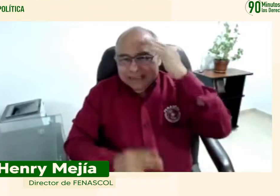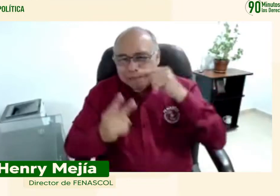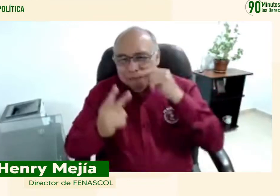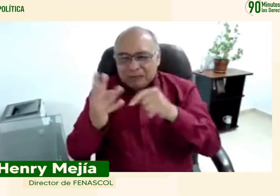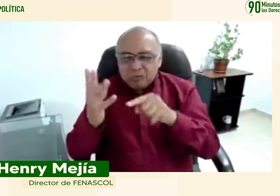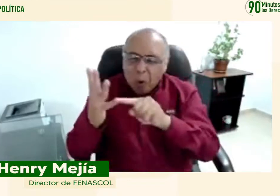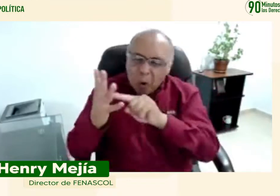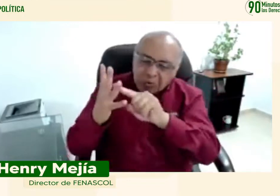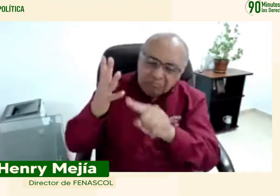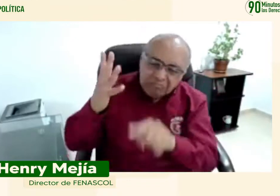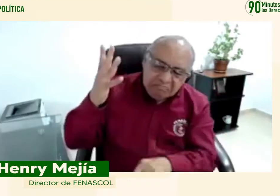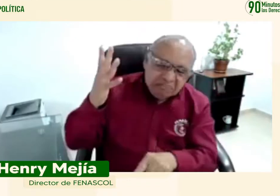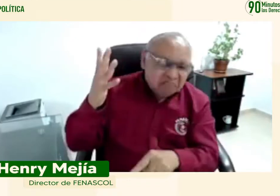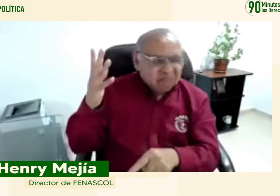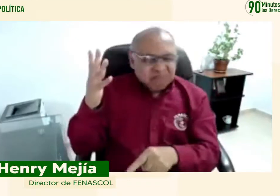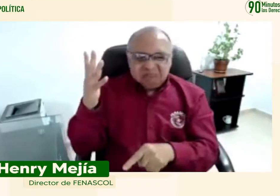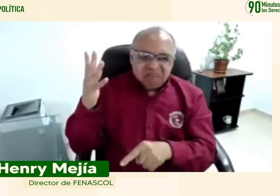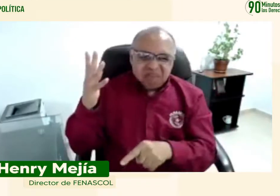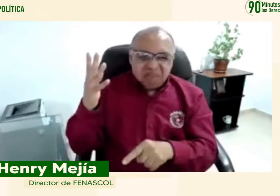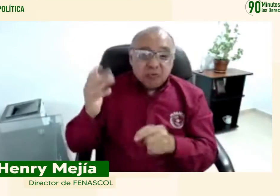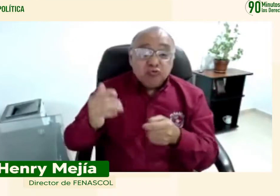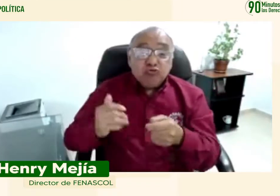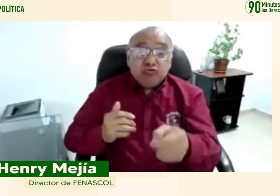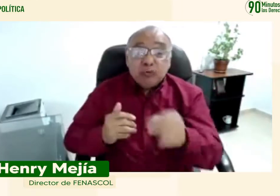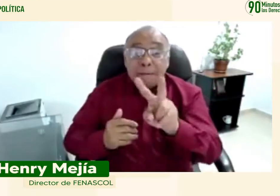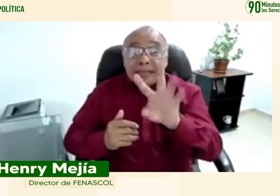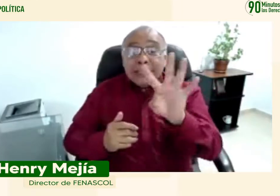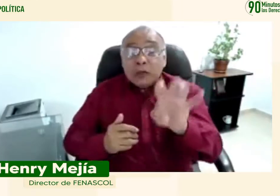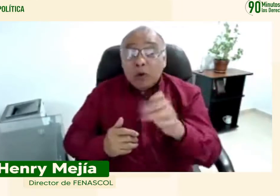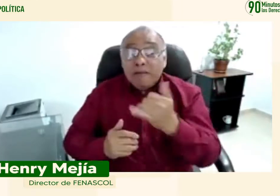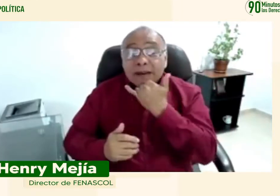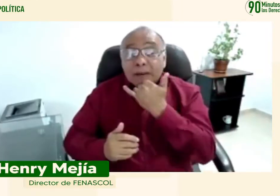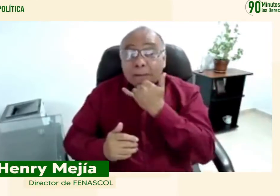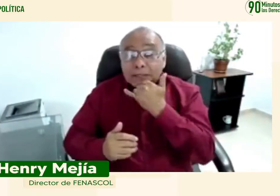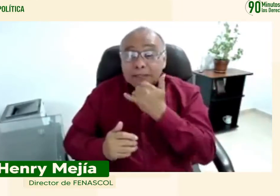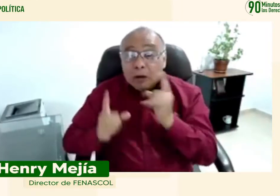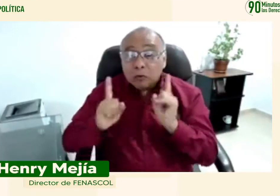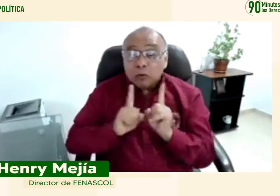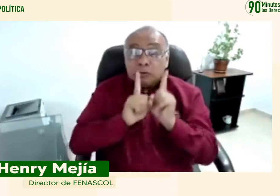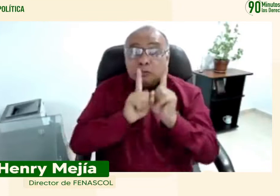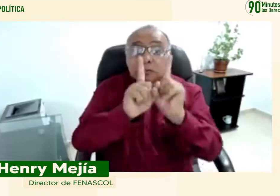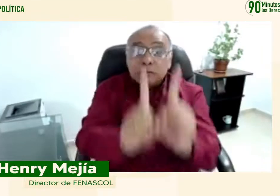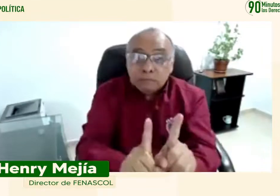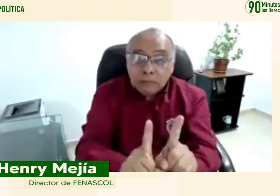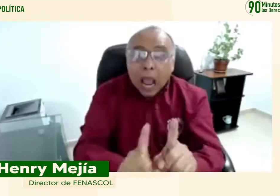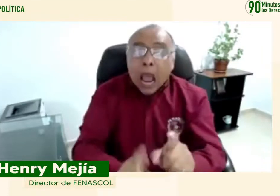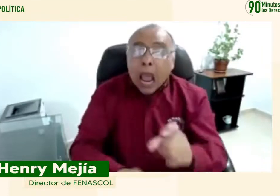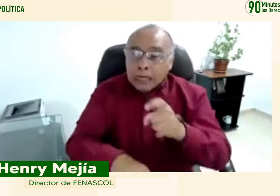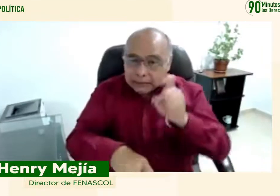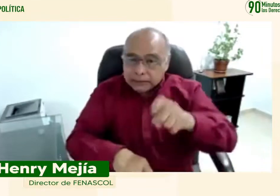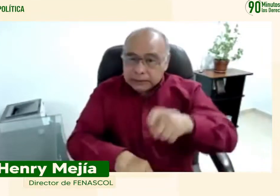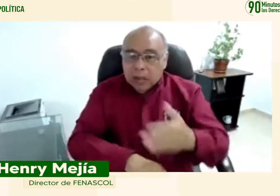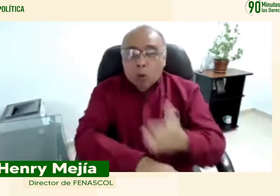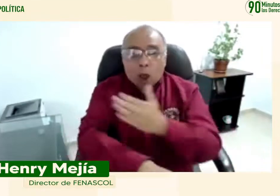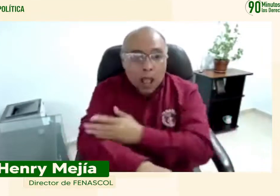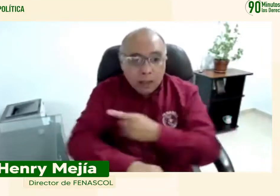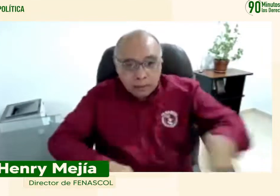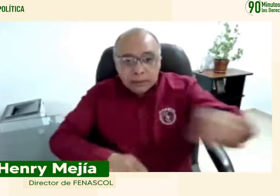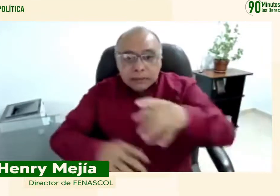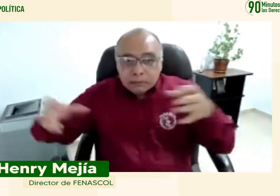también y llegando a ese contexto de pronto con petro nosotros no sabemos qué vaya a pasar próximamente y